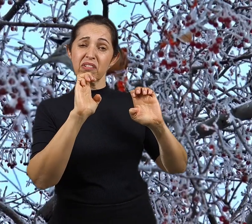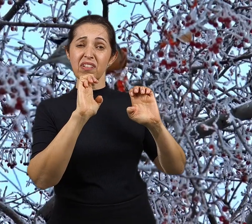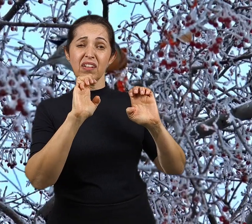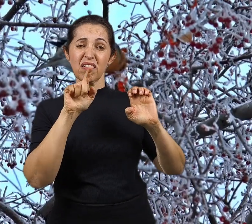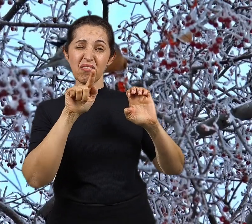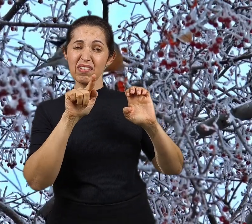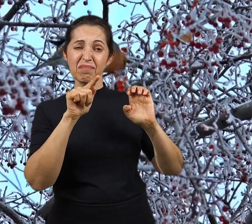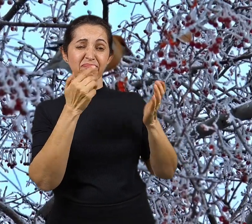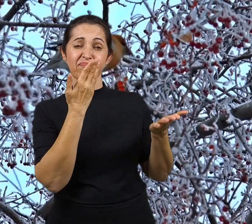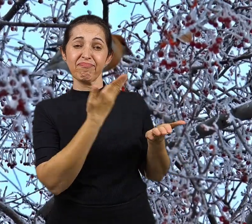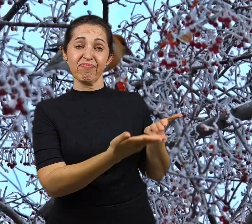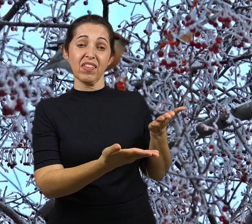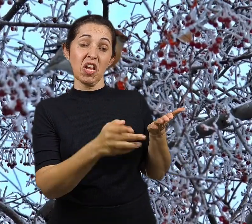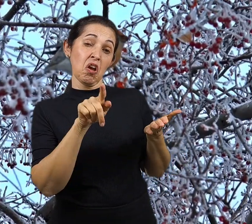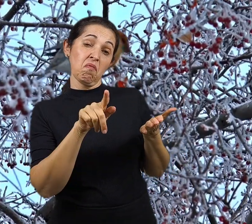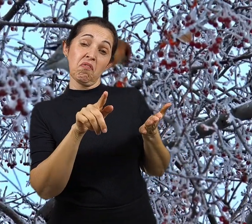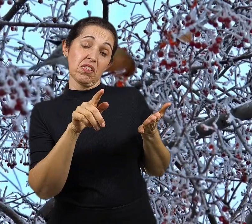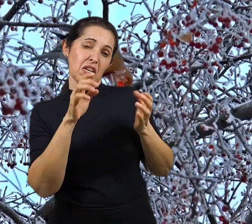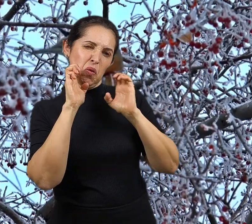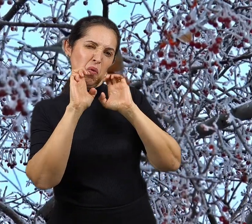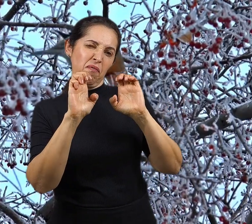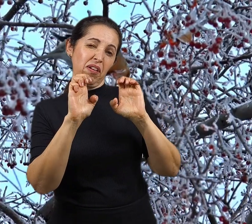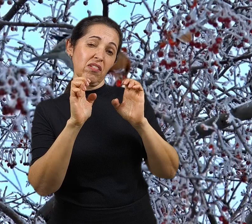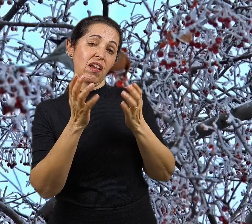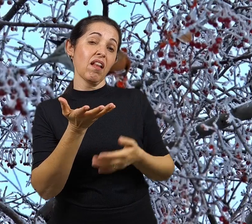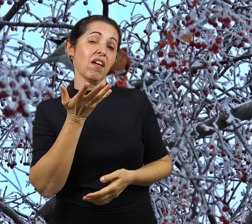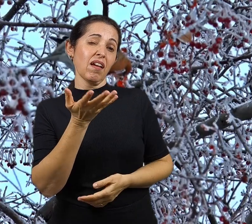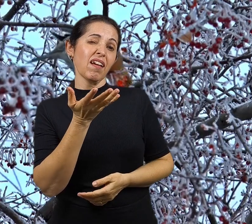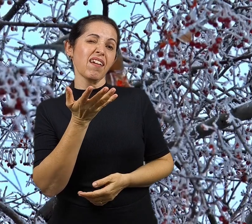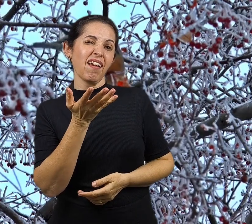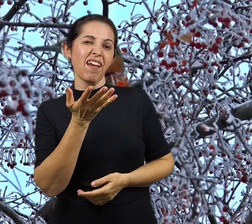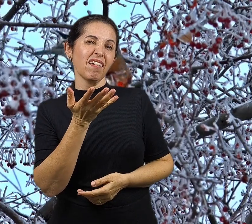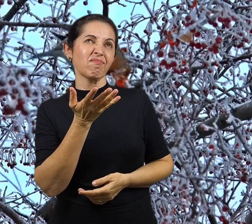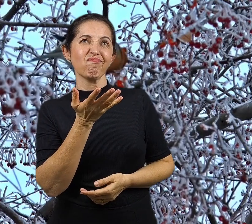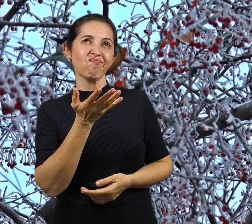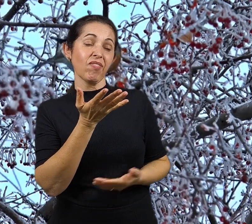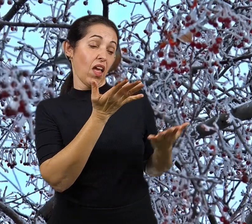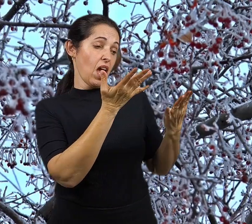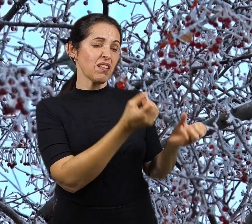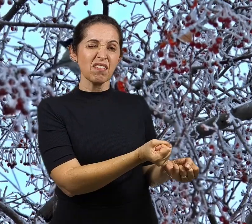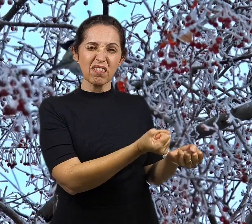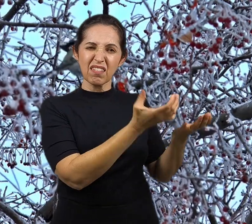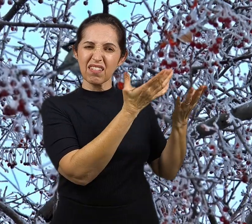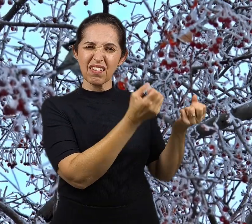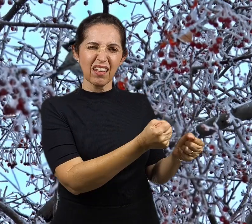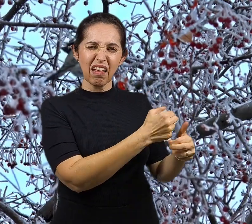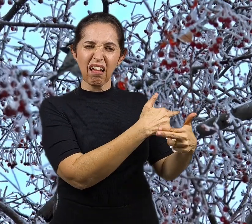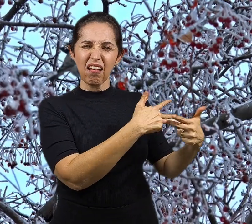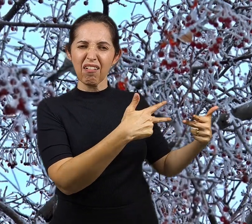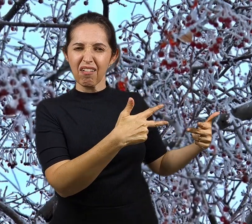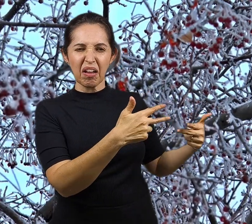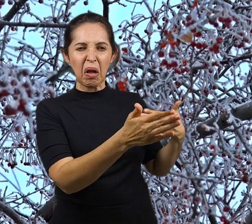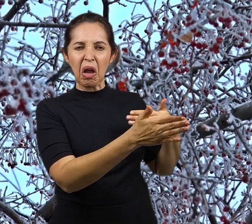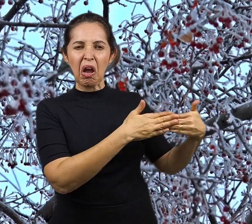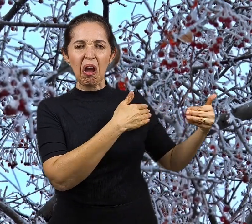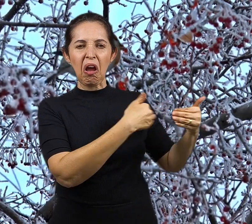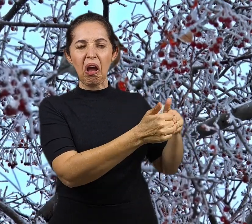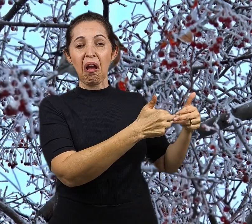conformidade, de conformismo, de só receber? Esse evangelho não serve para você, não